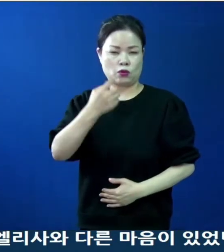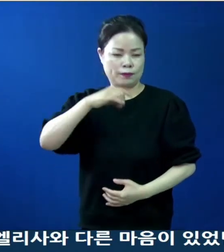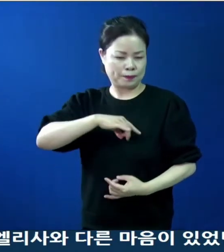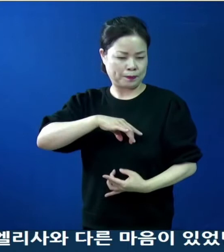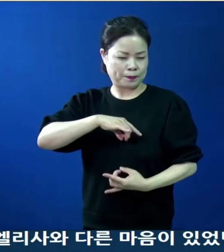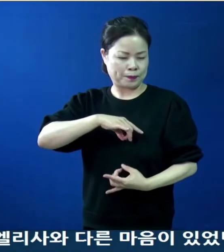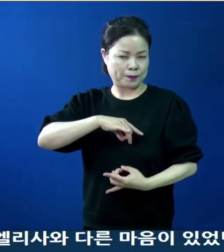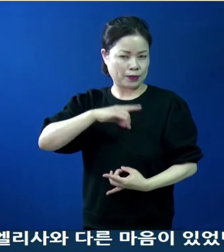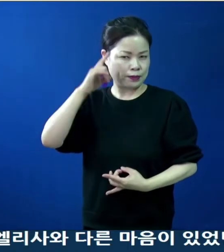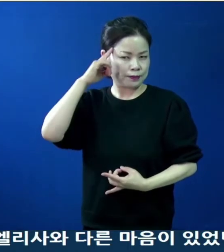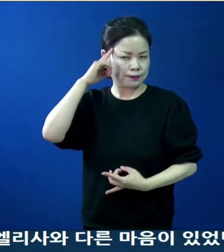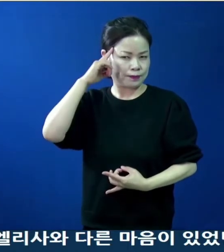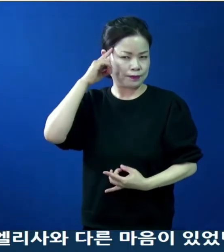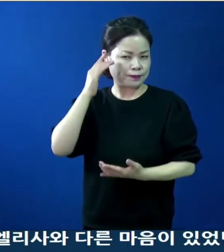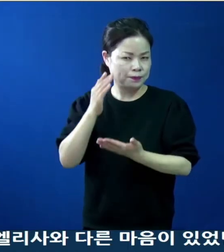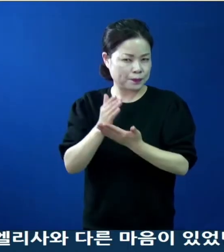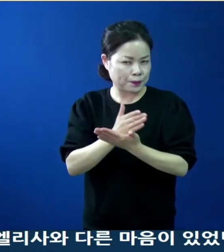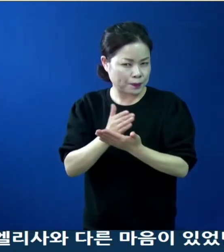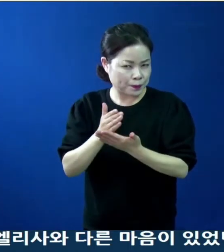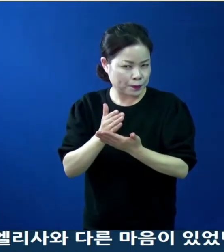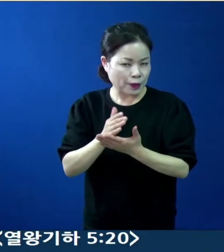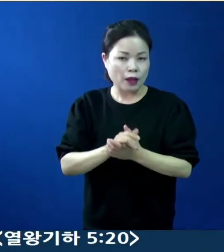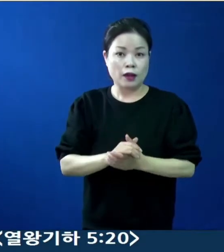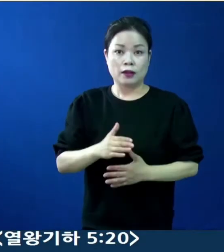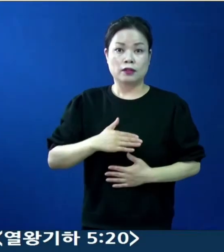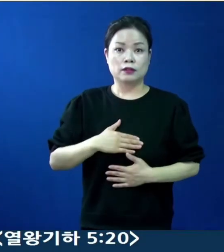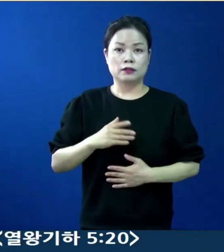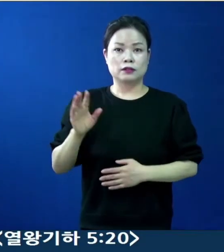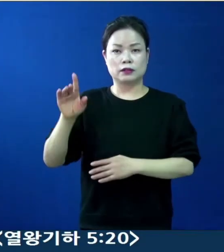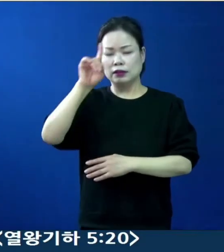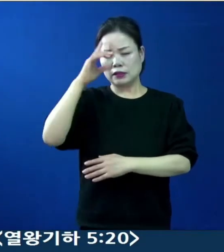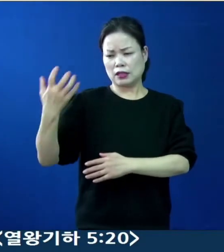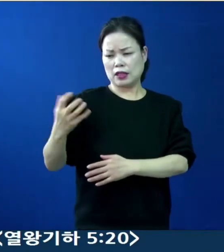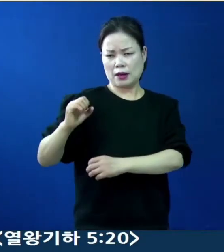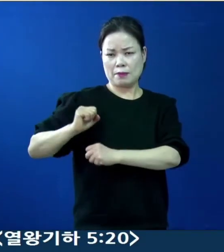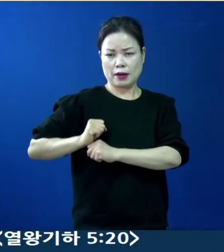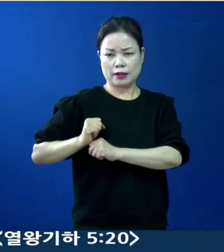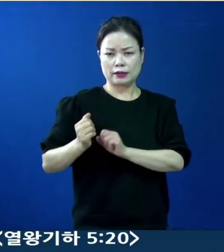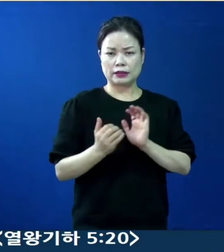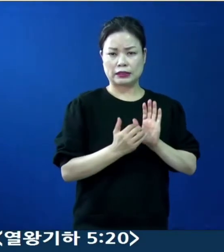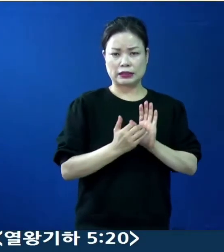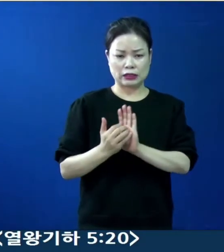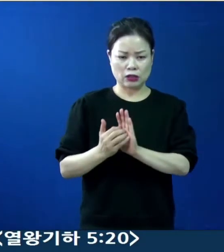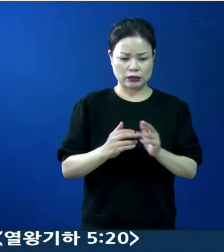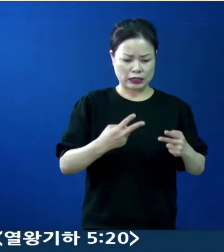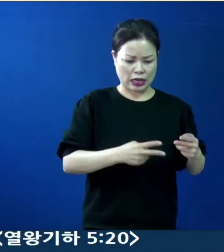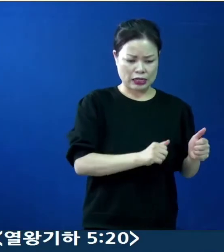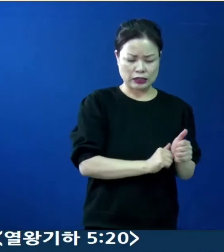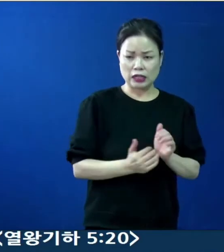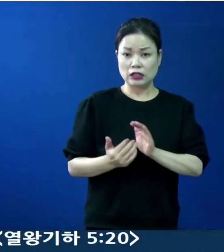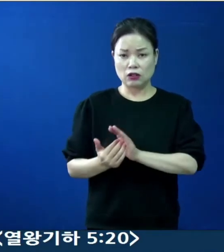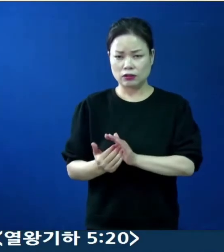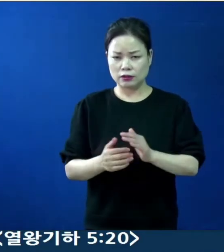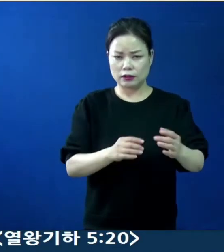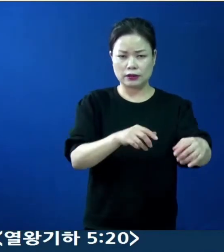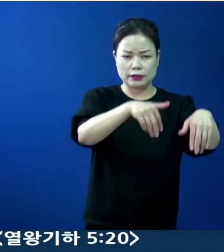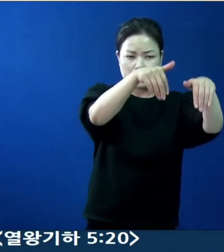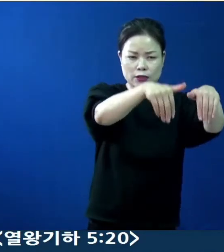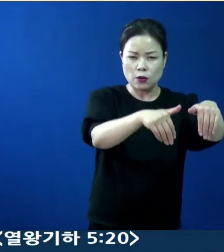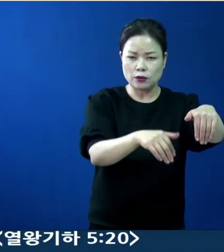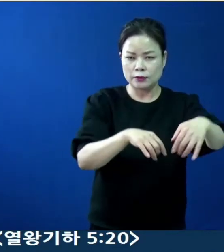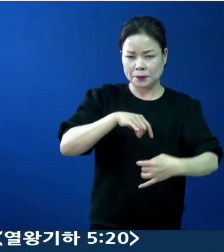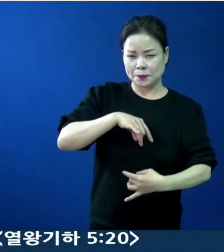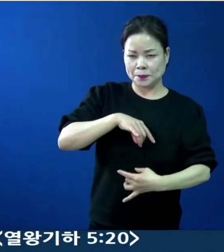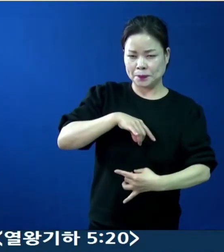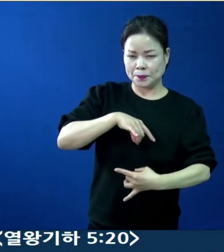스스로 판단하는 겁니다. 이렇게 나아만을 거절한 이 상황을 게하시는 스스로 판단하고 있었습니다.